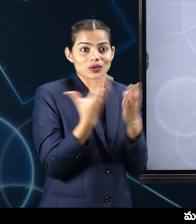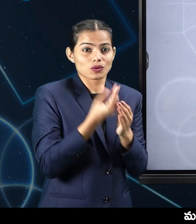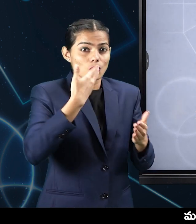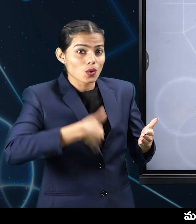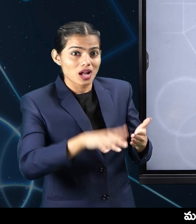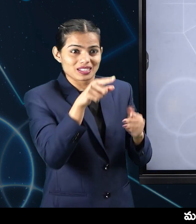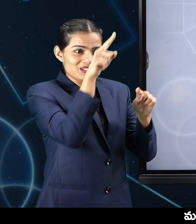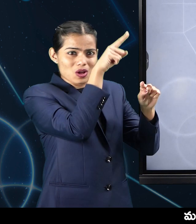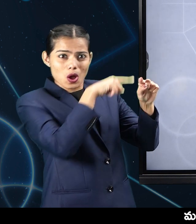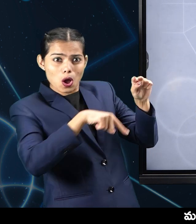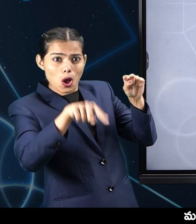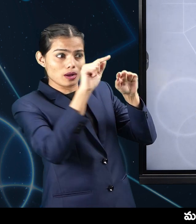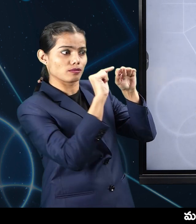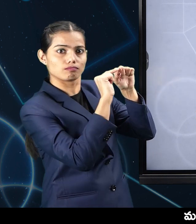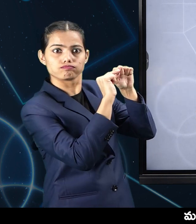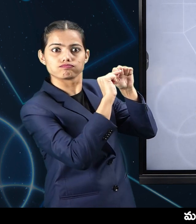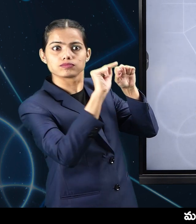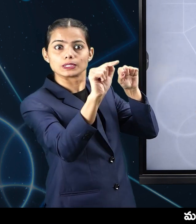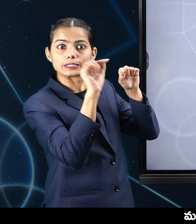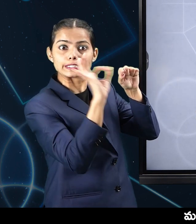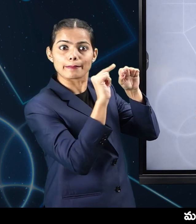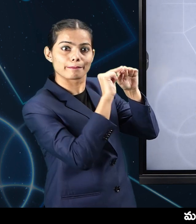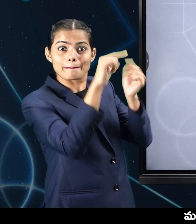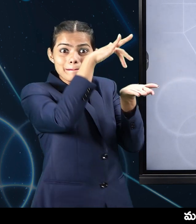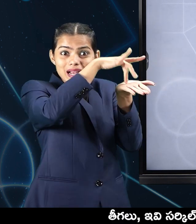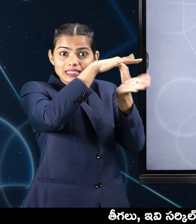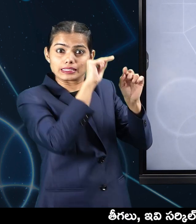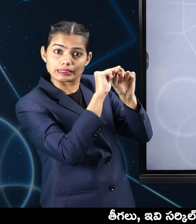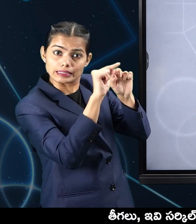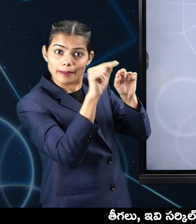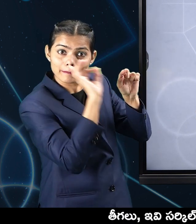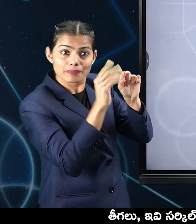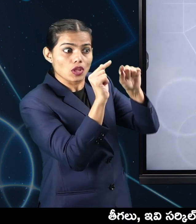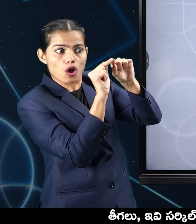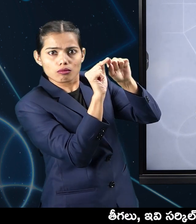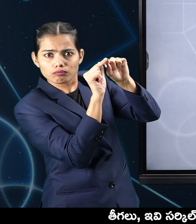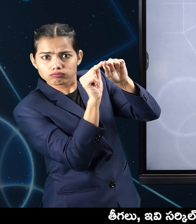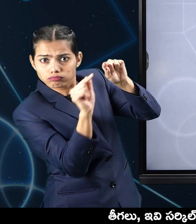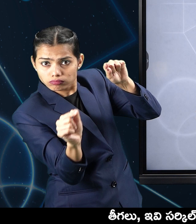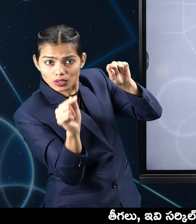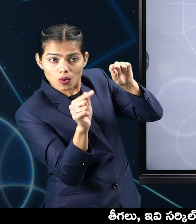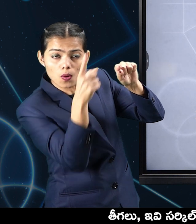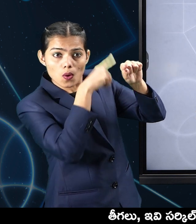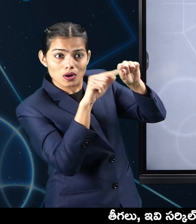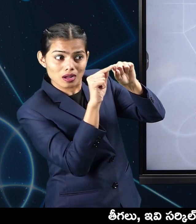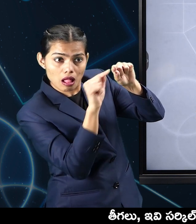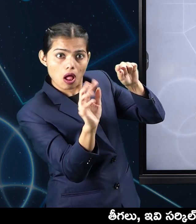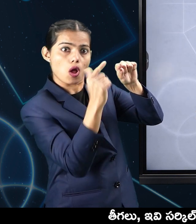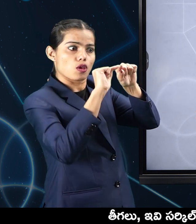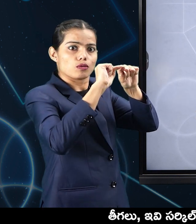మనం దీని భావనను కూడా కనుగొంటాము. తీగలు ఇవి సర్కిల్ సరిహద్దులో రెండు బిందువులను కలిపే